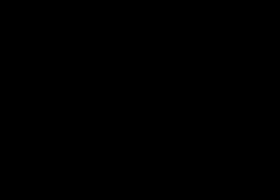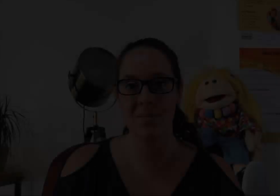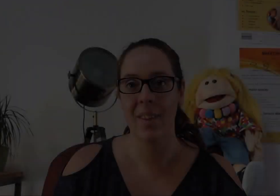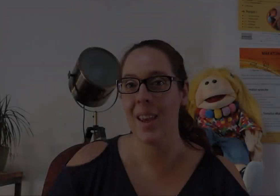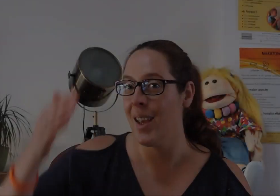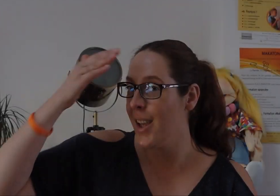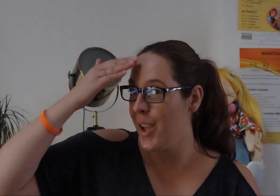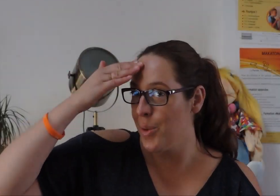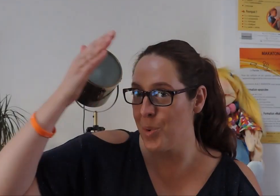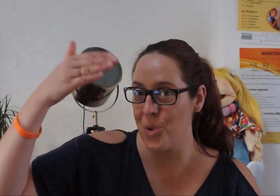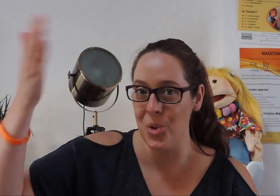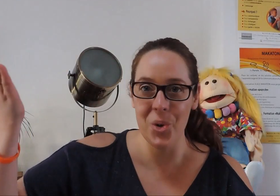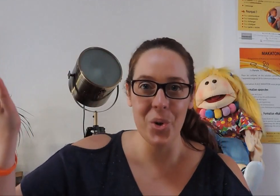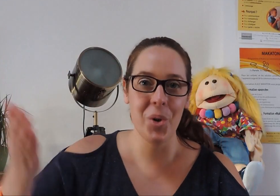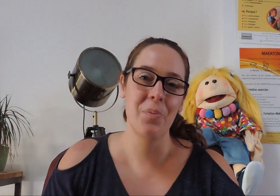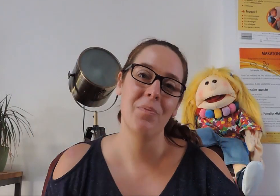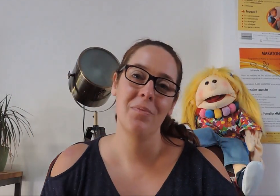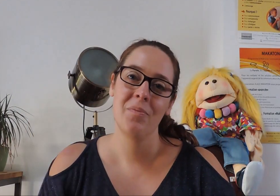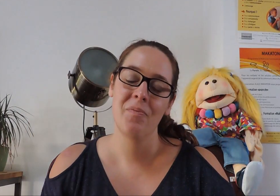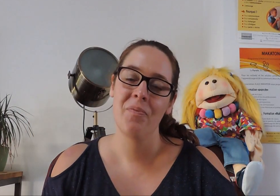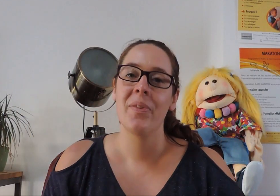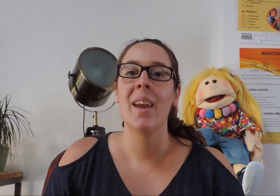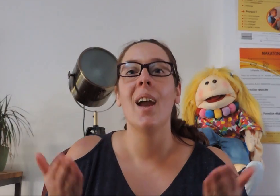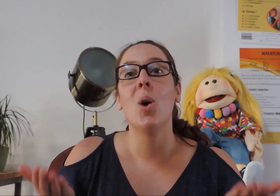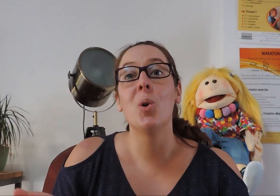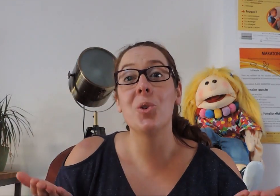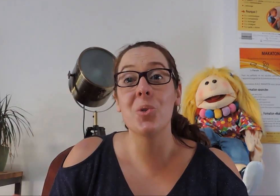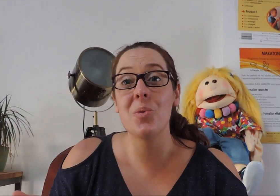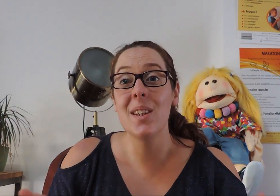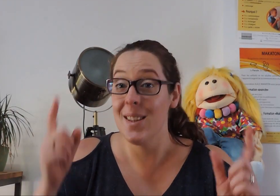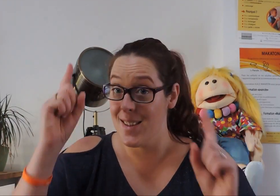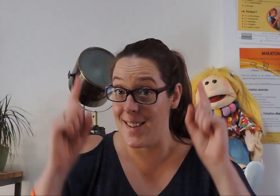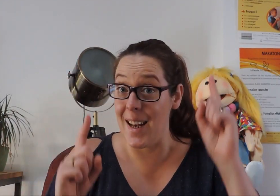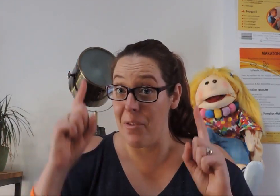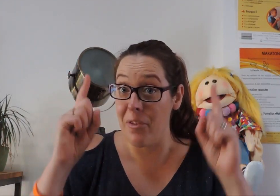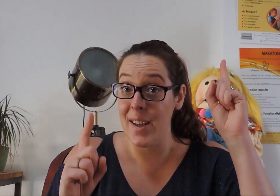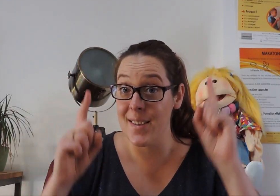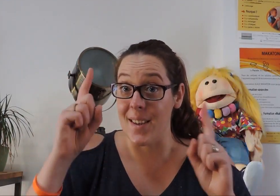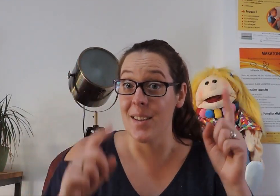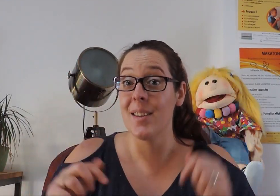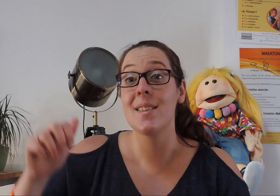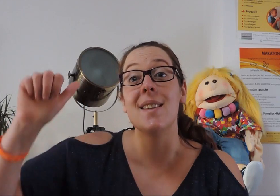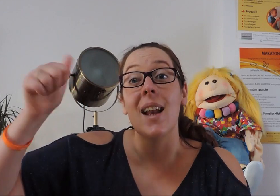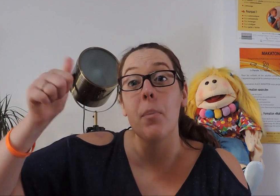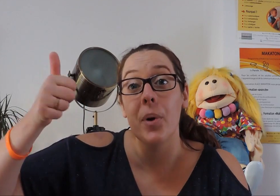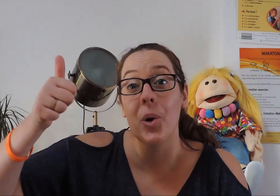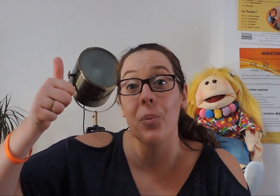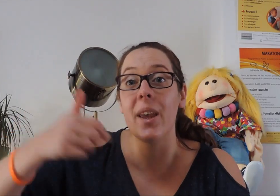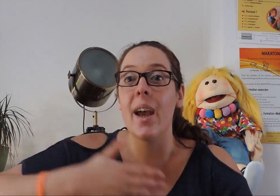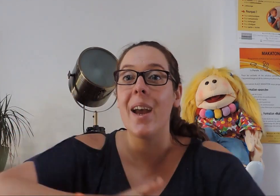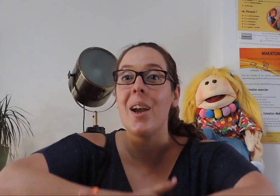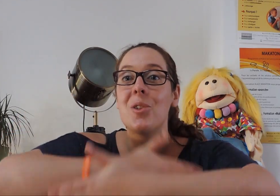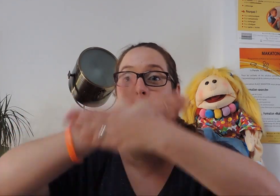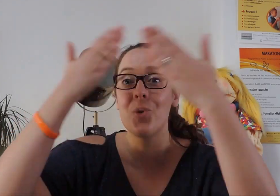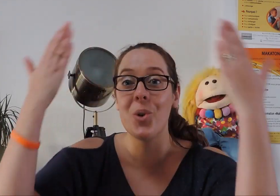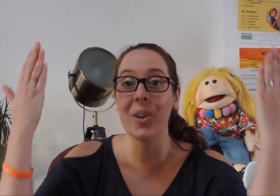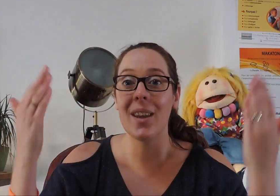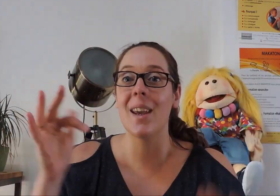bonjour aujourd'hui c'est la fête c'est la première journée